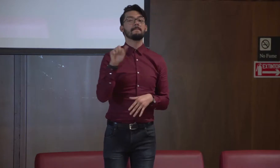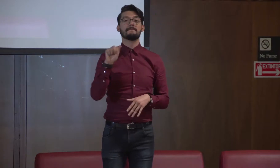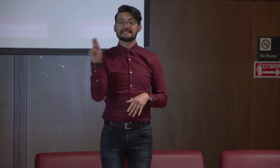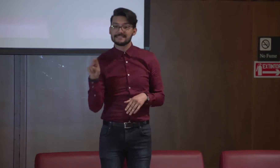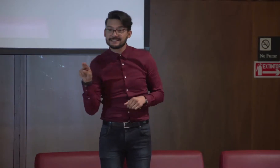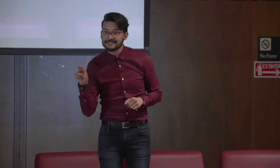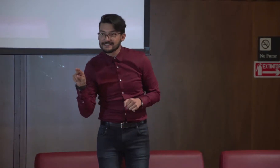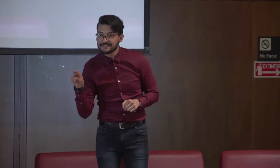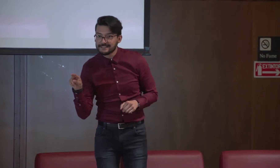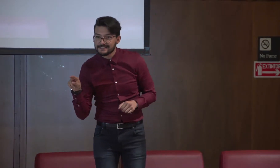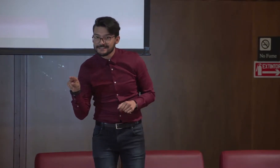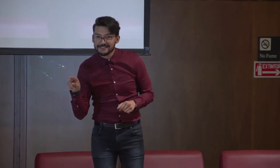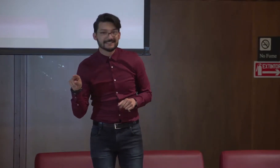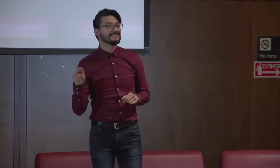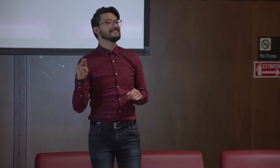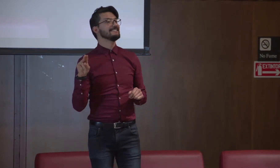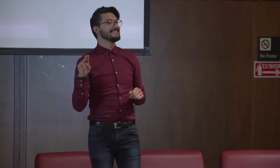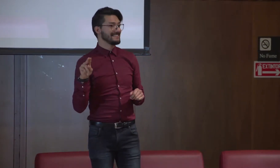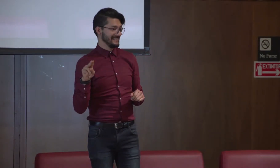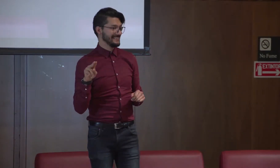Señas y ahora paz.